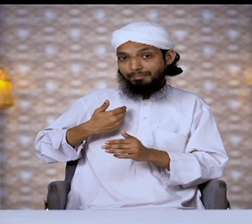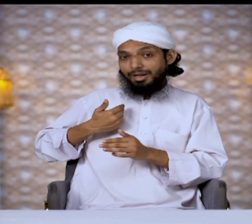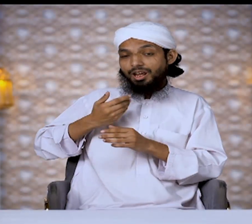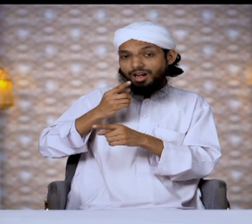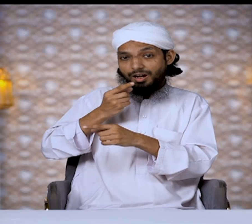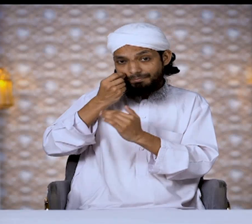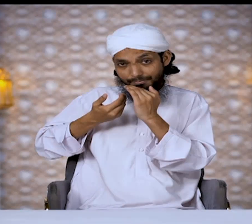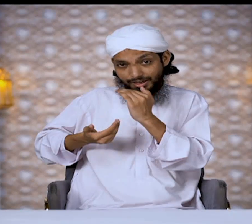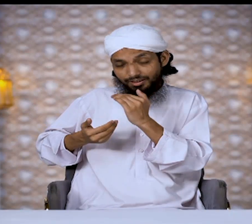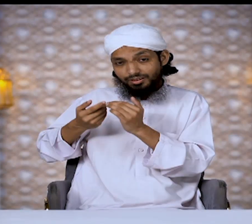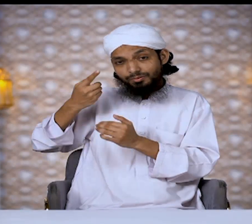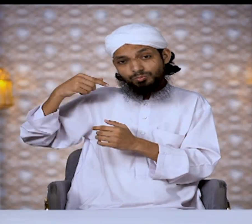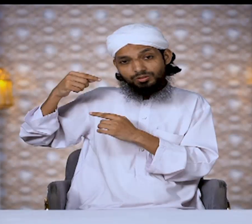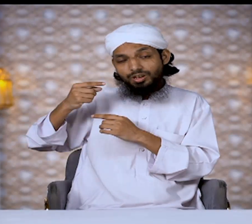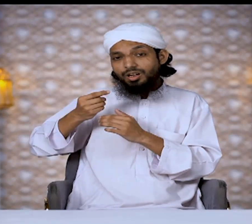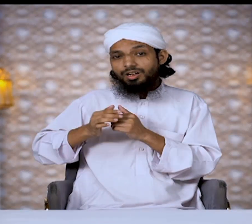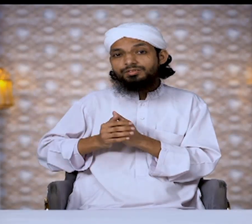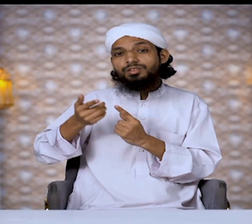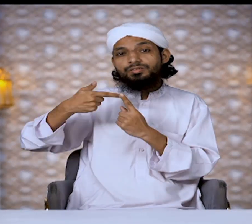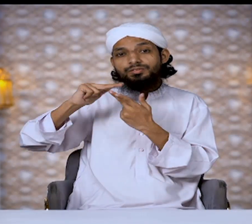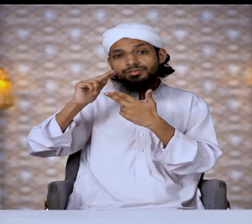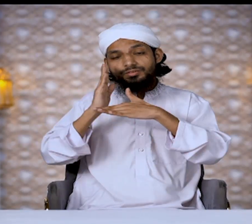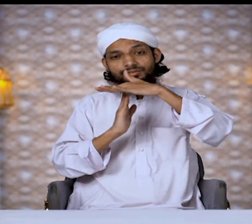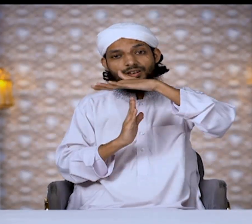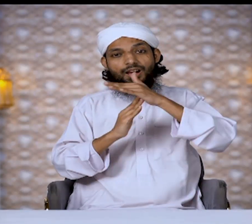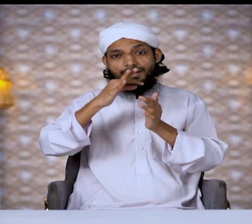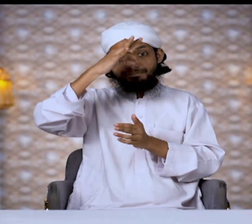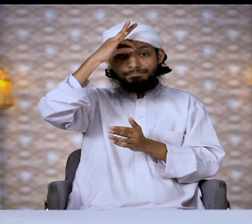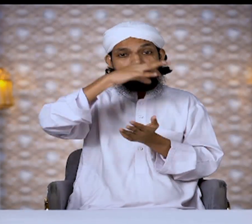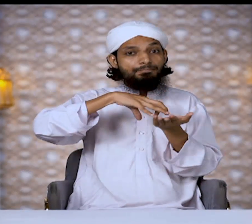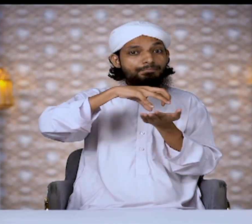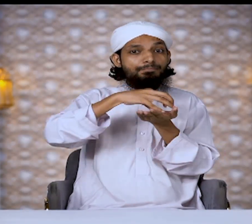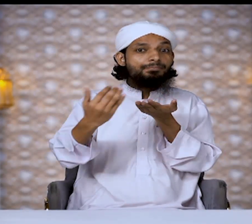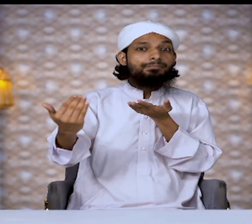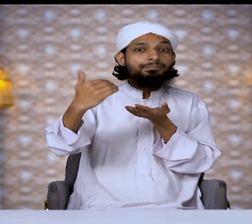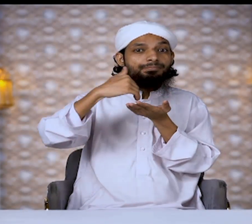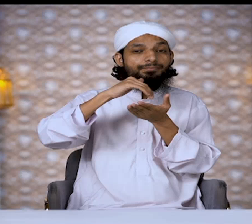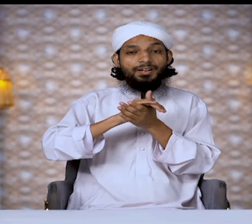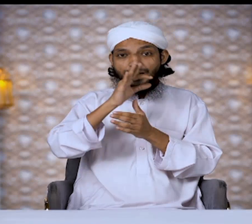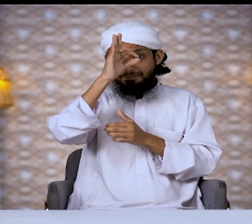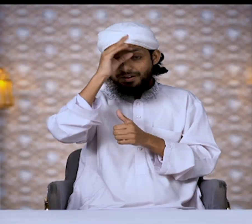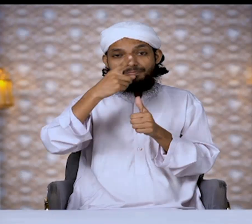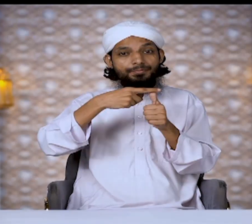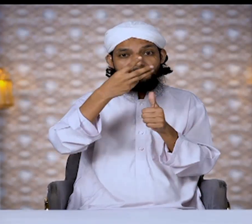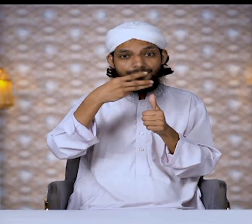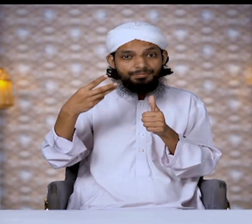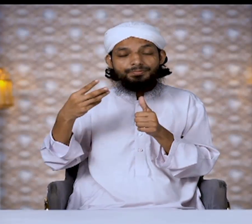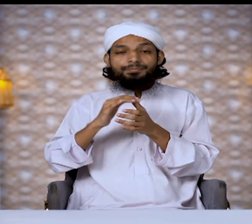زمانے طالب علمی میں دیکھا ہے کہ جب کبھی مولوی حاکم علی صاحب بریلی شریف تشریف لاتے تو مولوی صاحب اور اعلیٰ حضرت مولانا احمد رضا